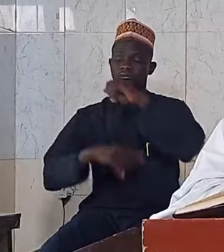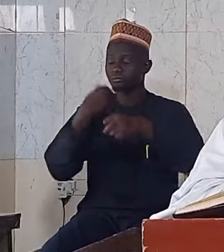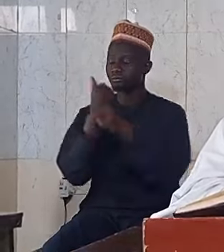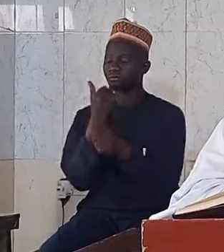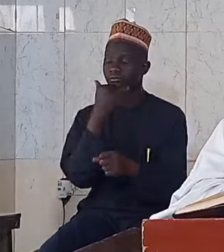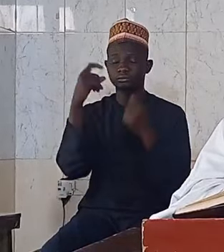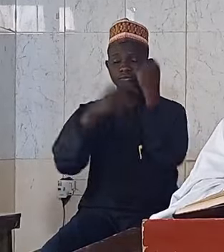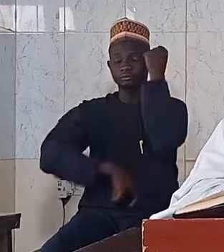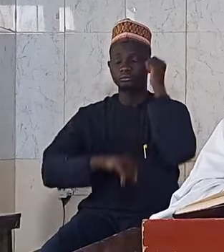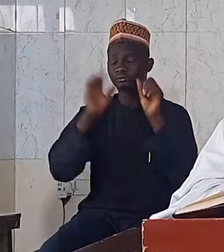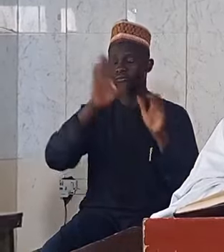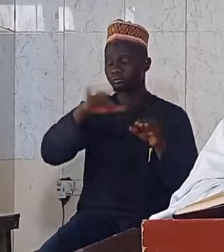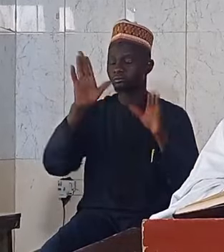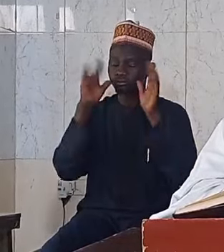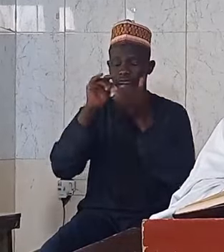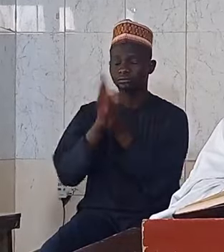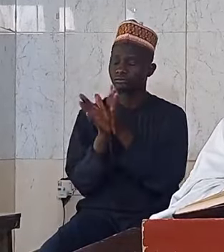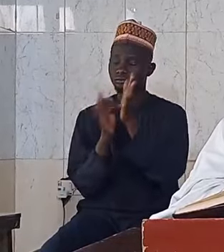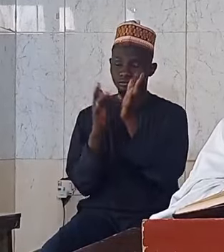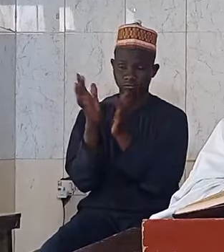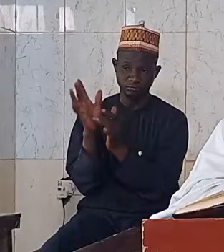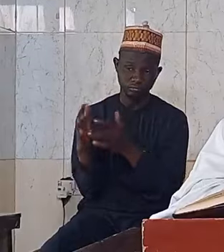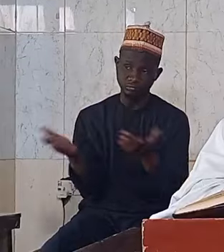wannan satar ƴaƴan musulmi su mai da su kiristoci